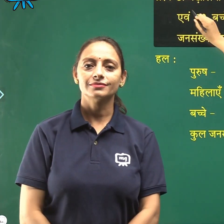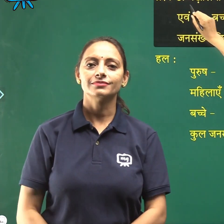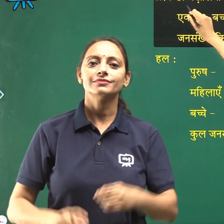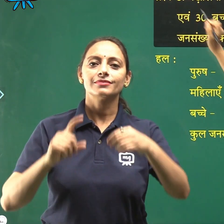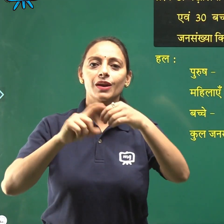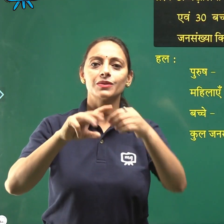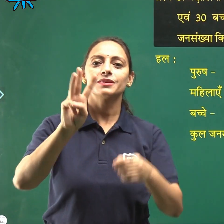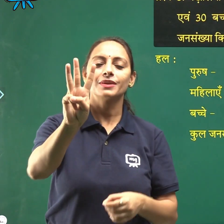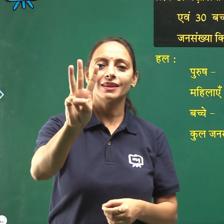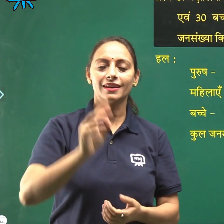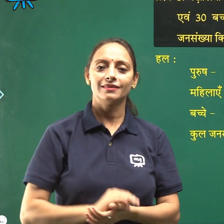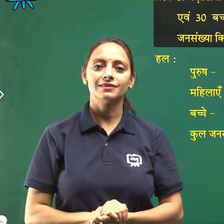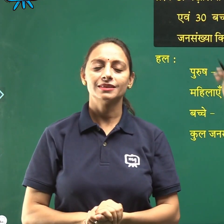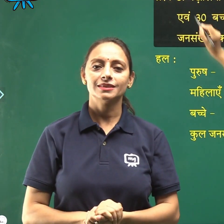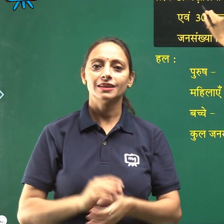प्रश्न तीन,